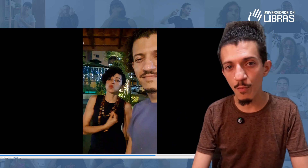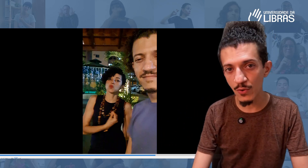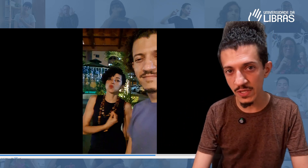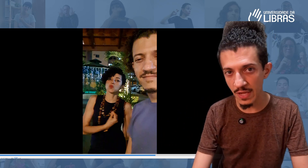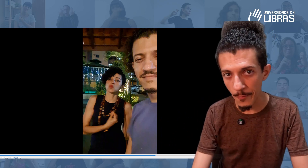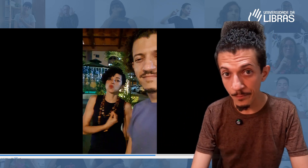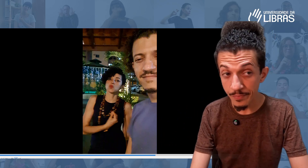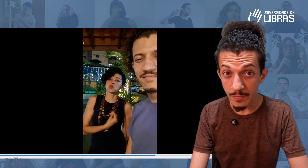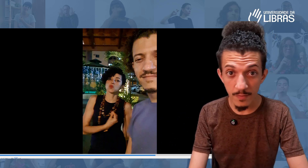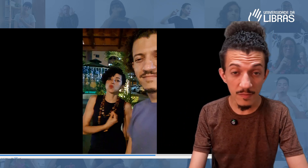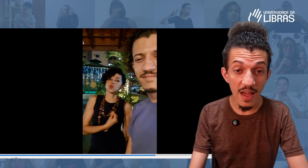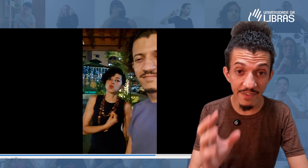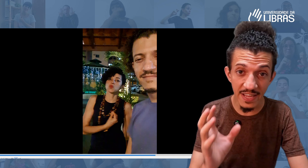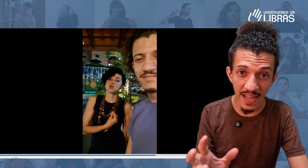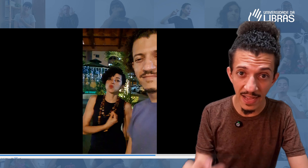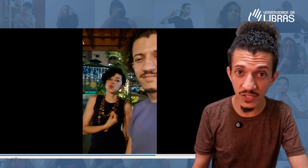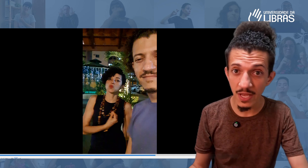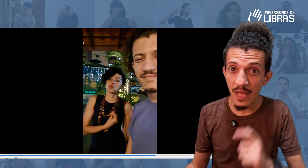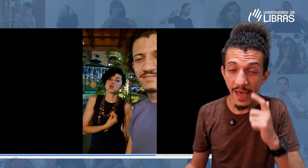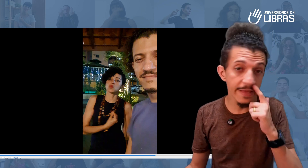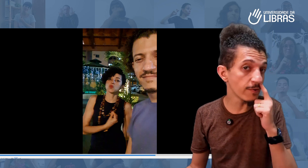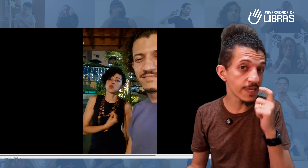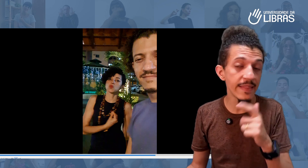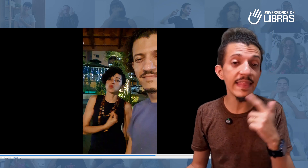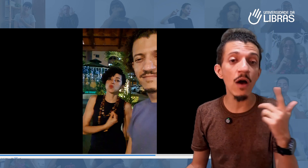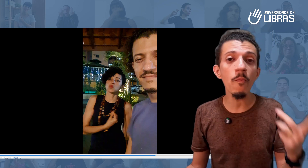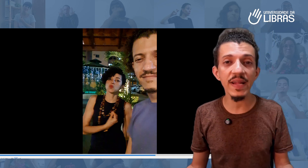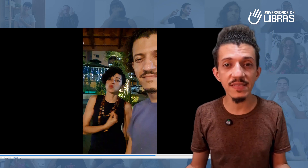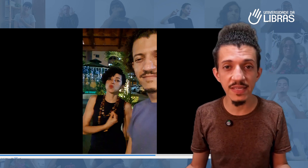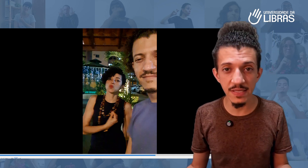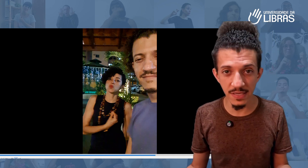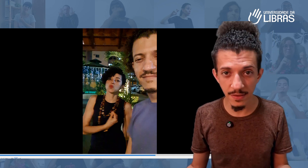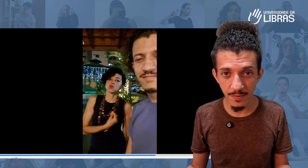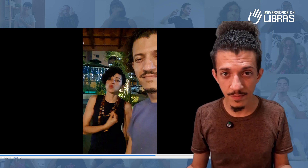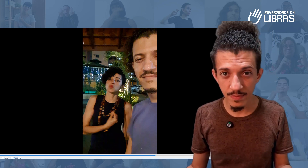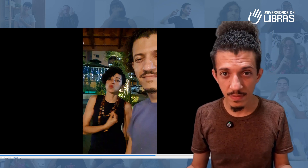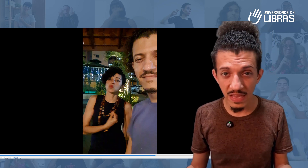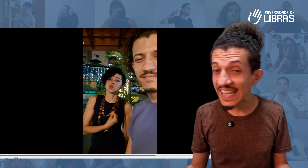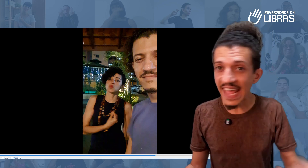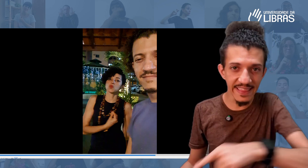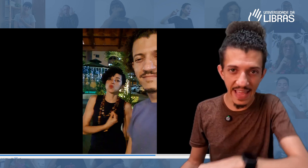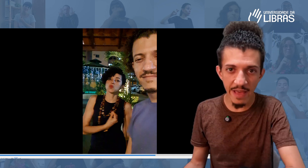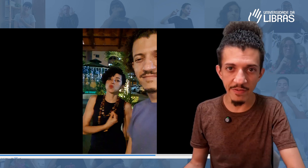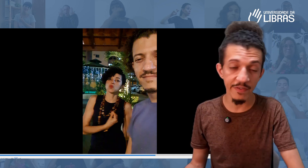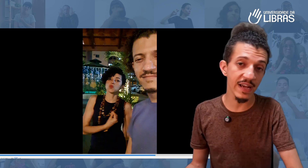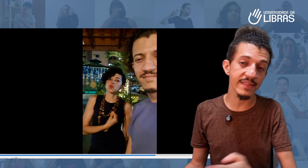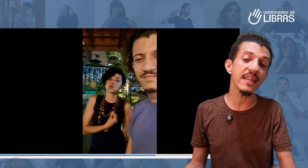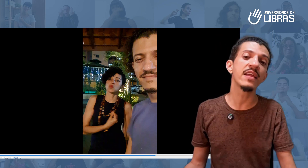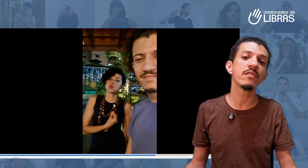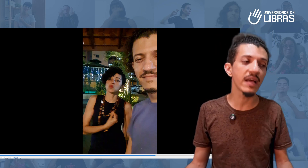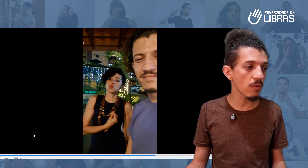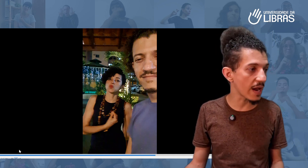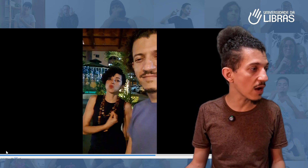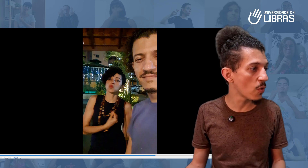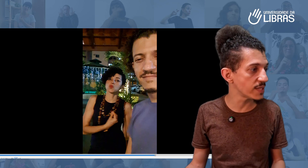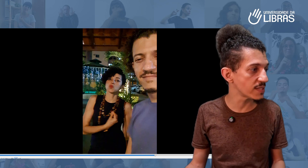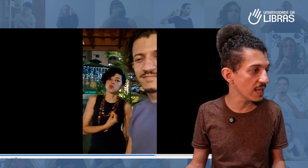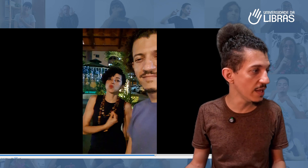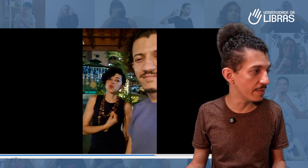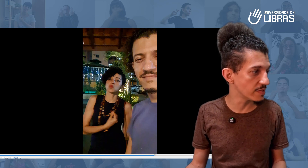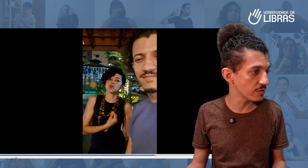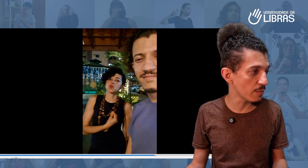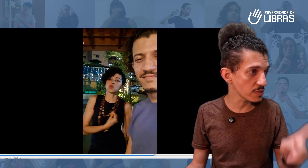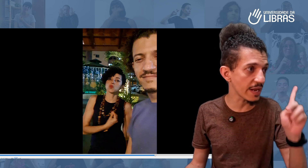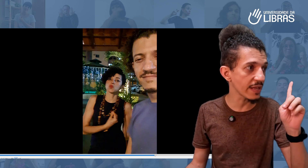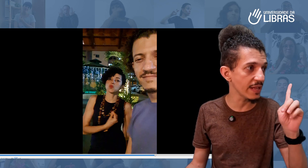e sinal por sinal. A verdade é que você não precisa e nem deve ficar tentando decorar coisas em